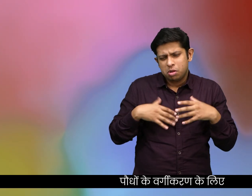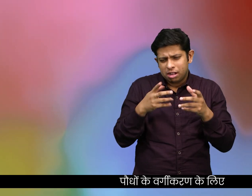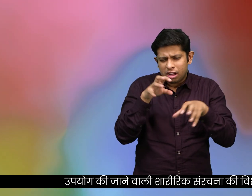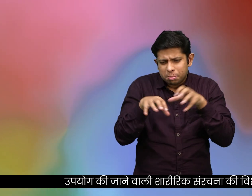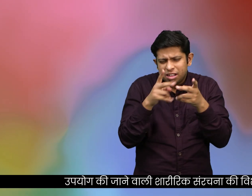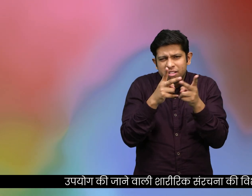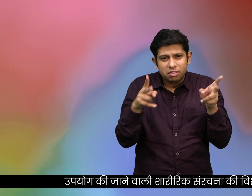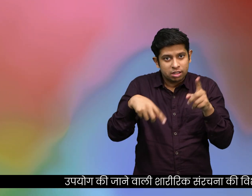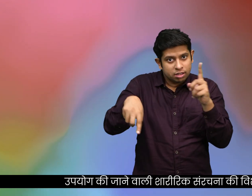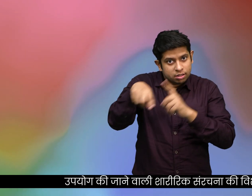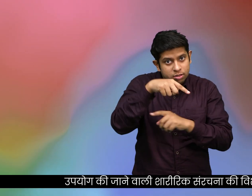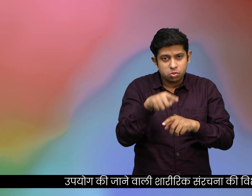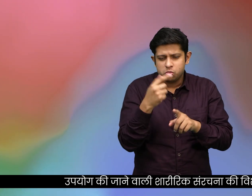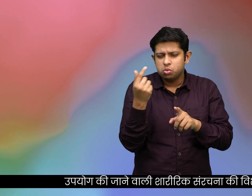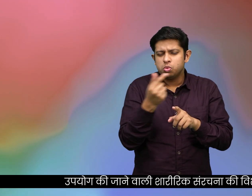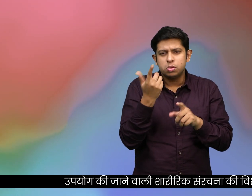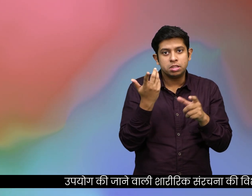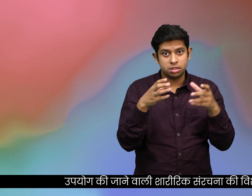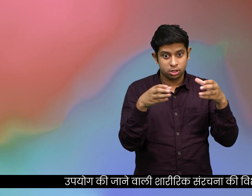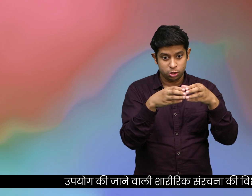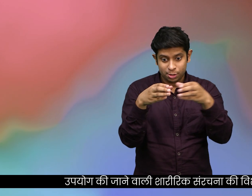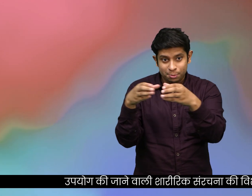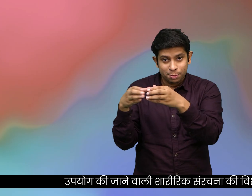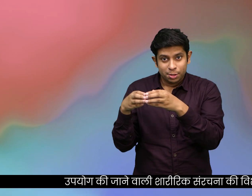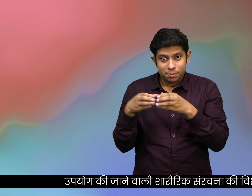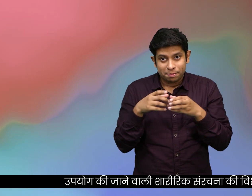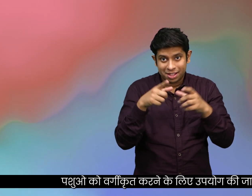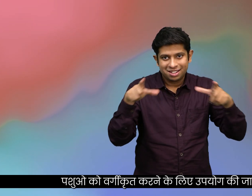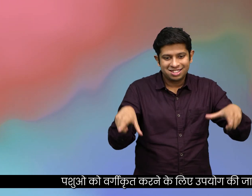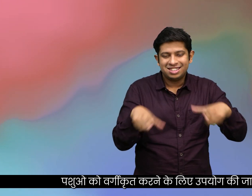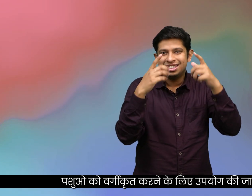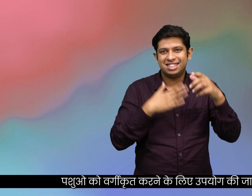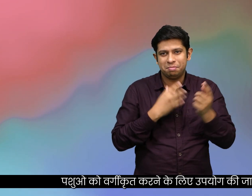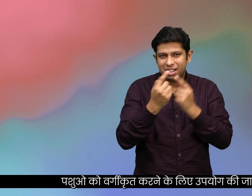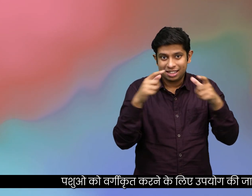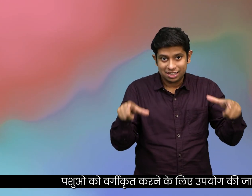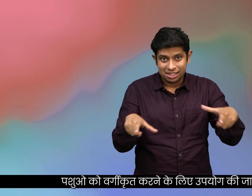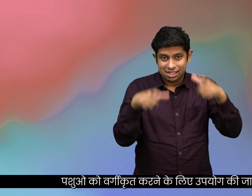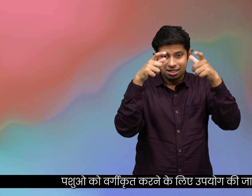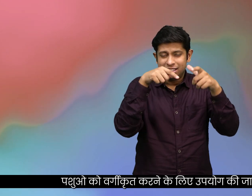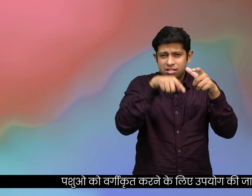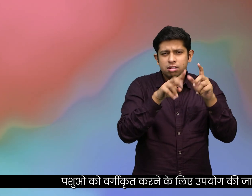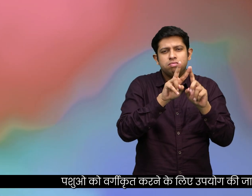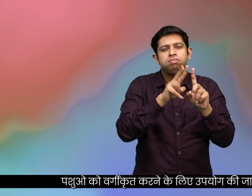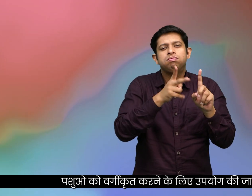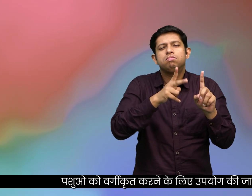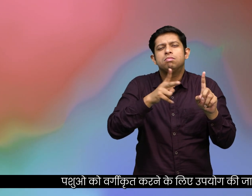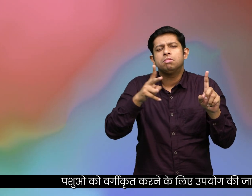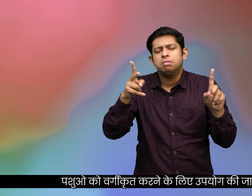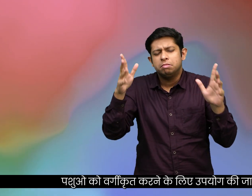की जाने वाली शारीरिक संरचना की विशेषताएं पशुओं को वर्गीकृत के लिए उपयोग की जाने